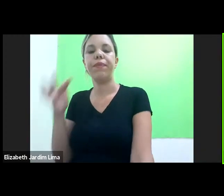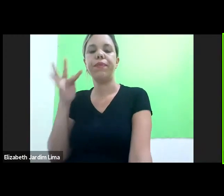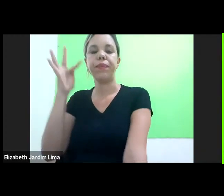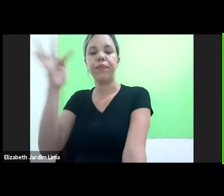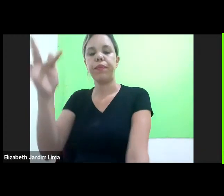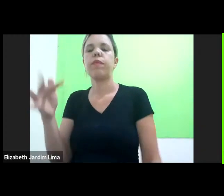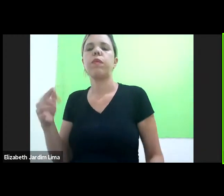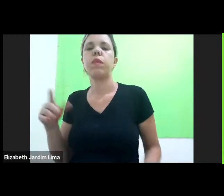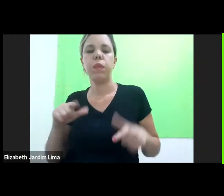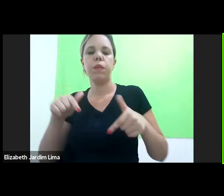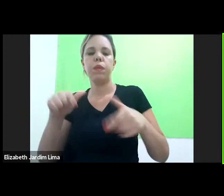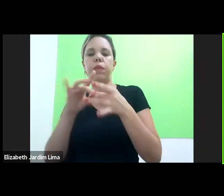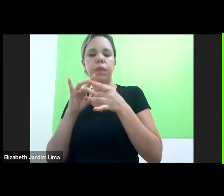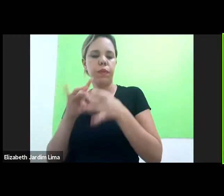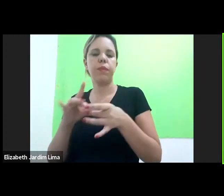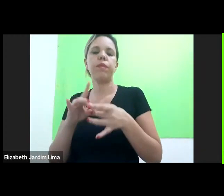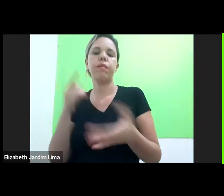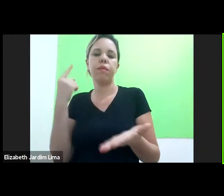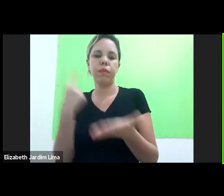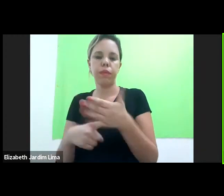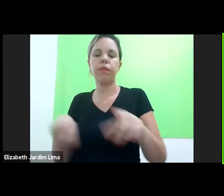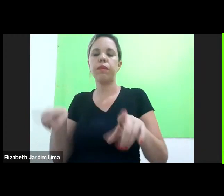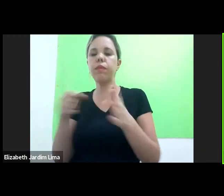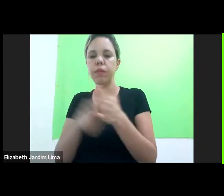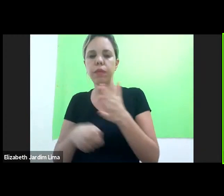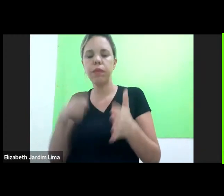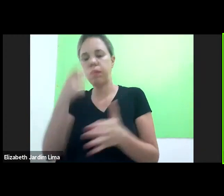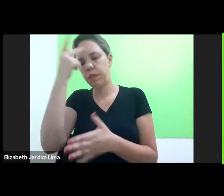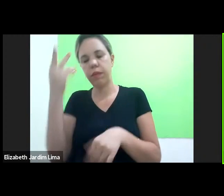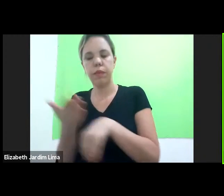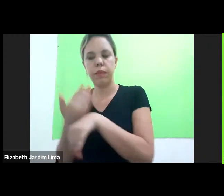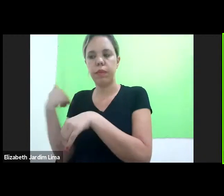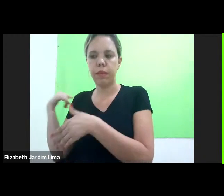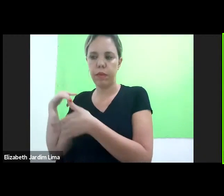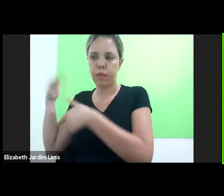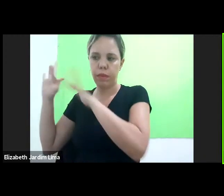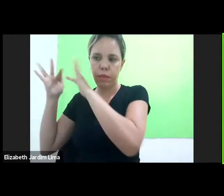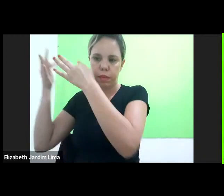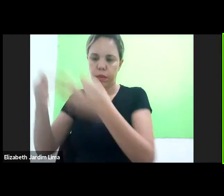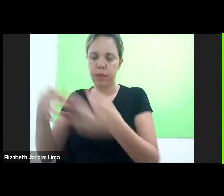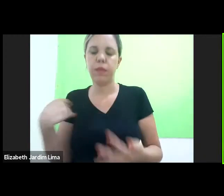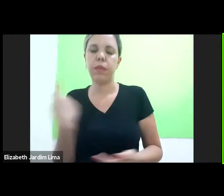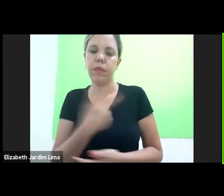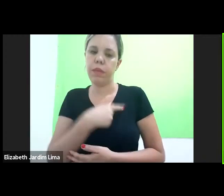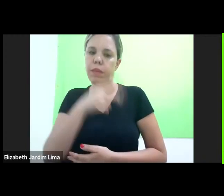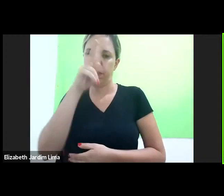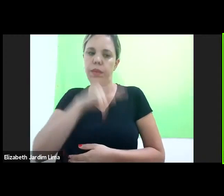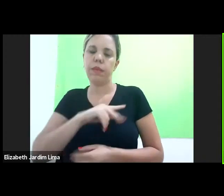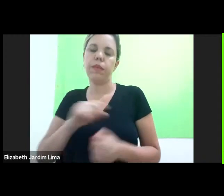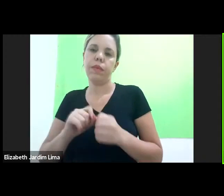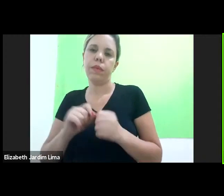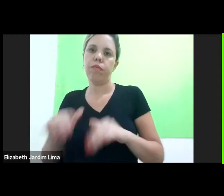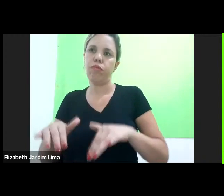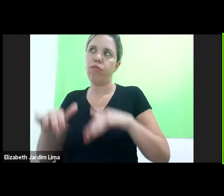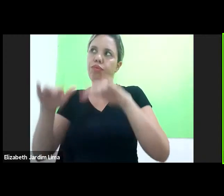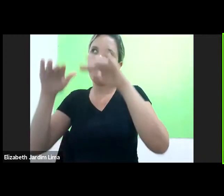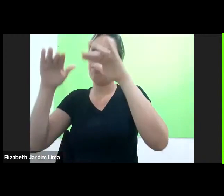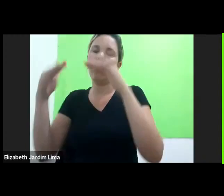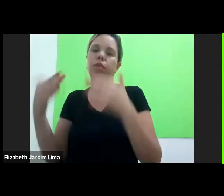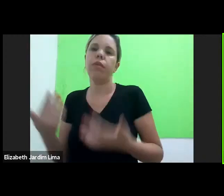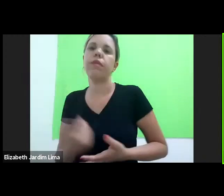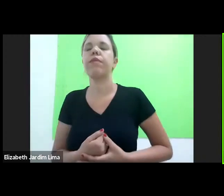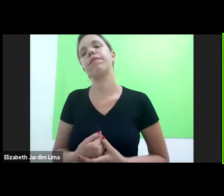engajar nessa luta daqueles que nos antecederam, mas também é uma luta nossa. Então, eu já cresci nesse ambiente de